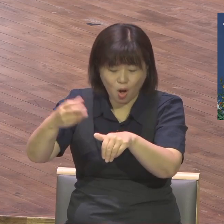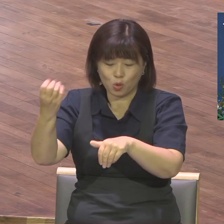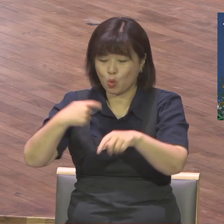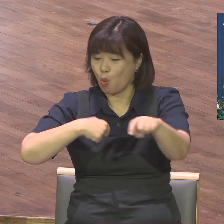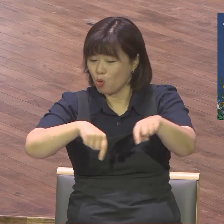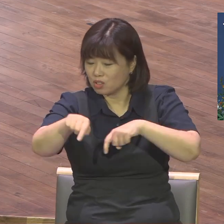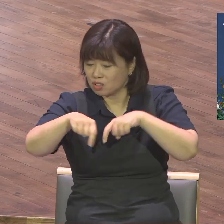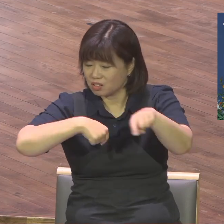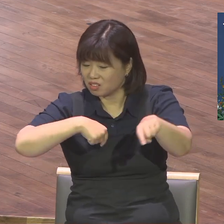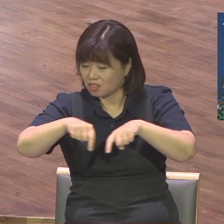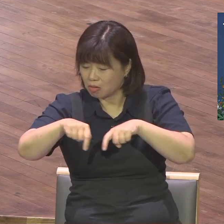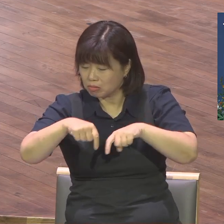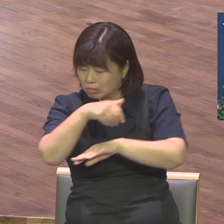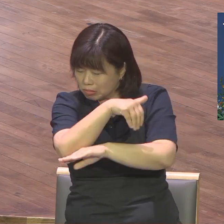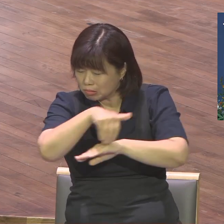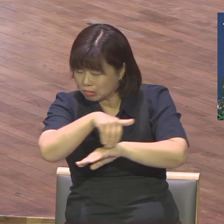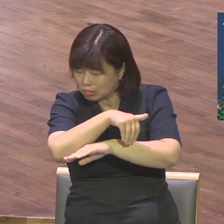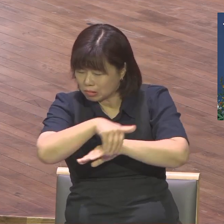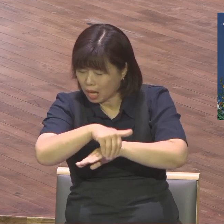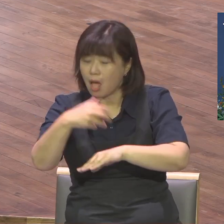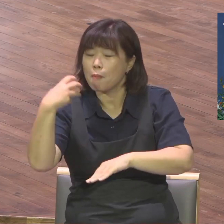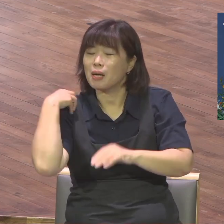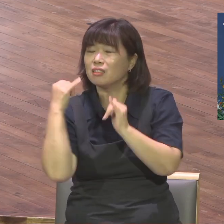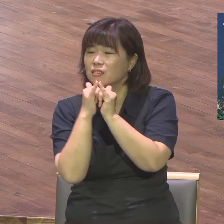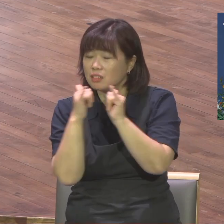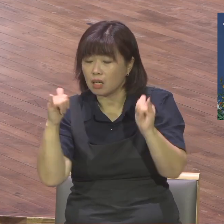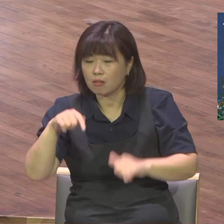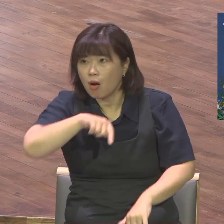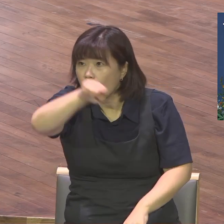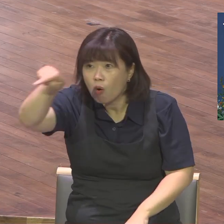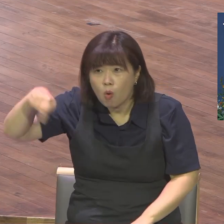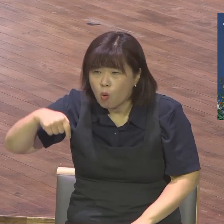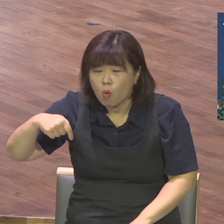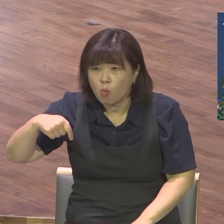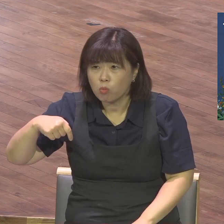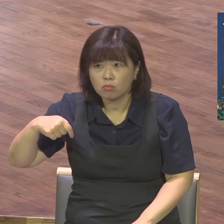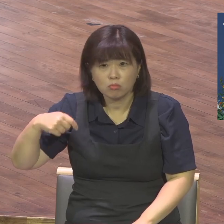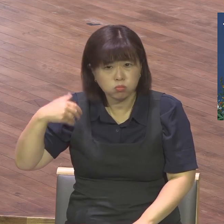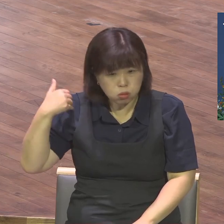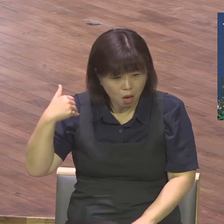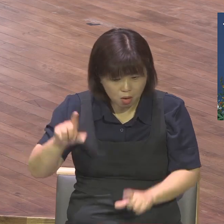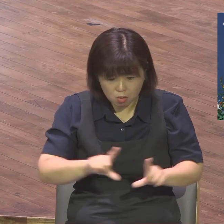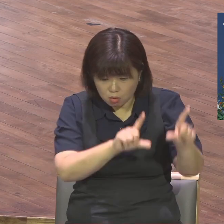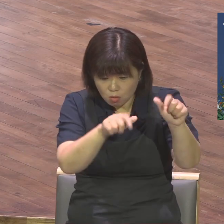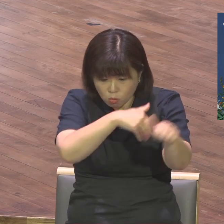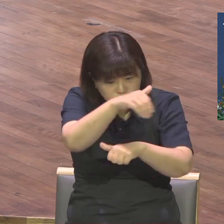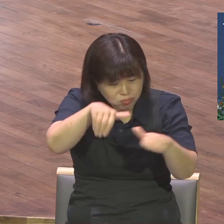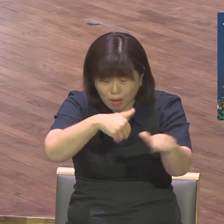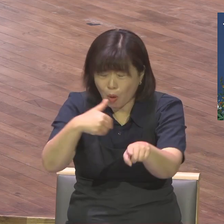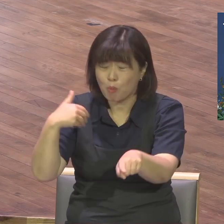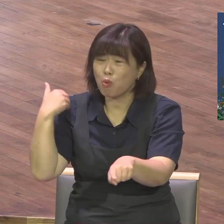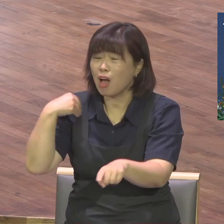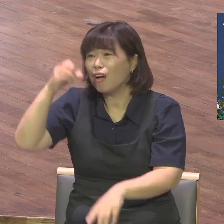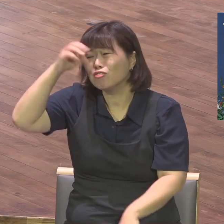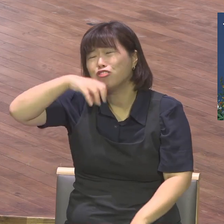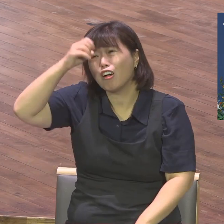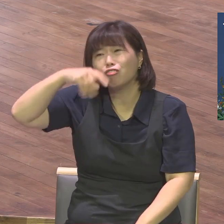어떻게 그렇게 현실을 그리 모르고 달라서 왔습니까? 현실을 알아, 현실.